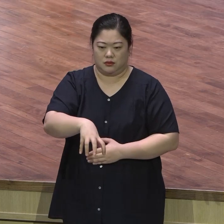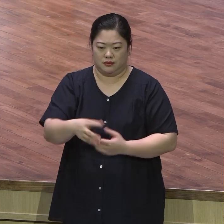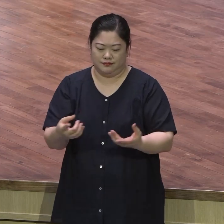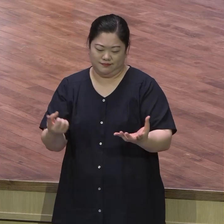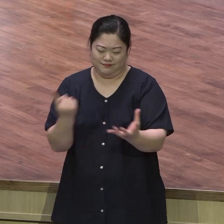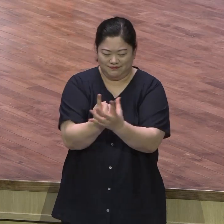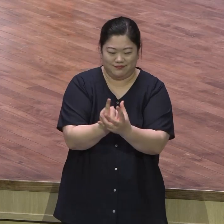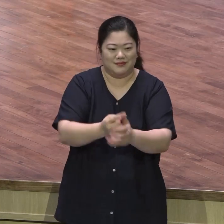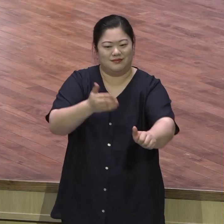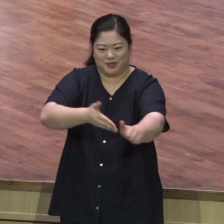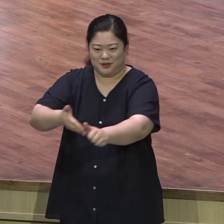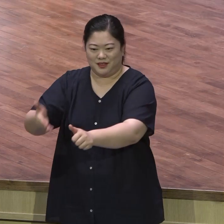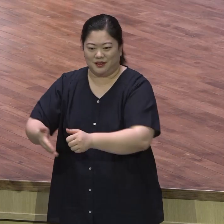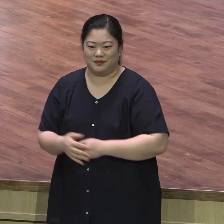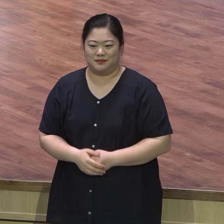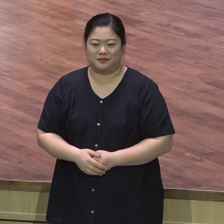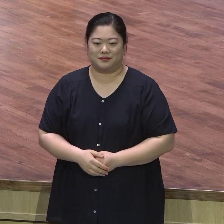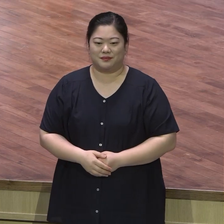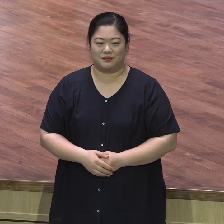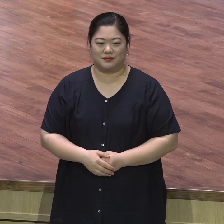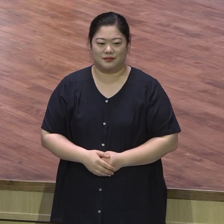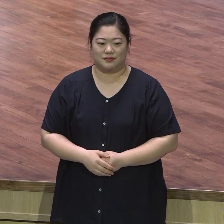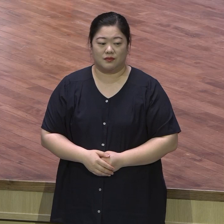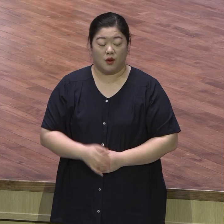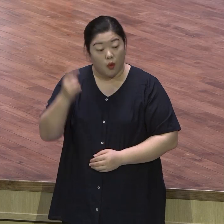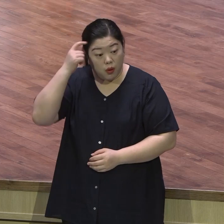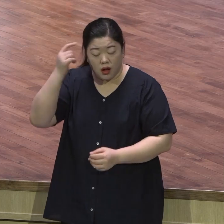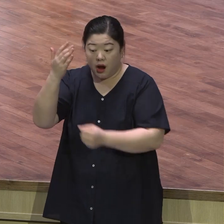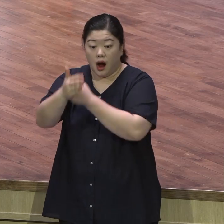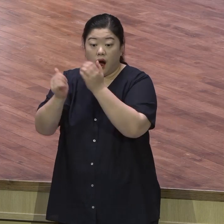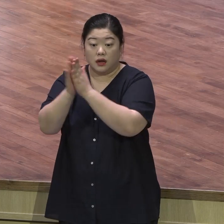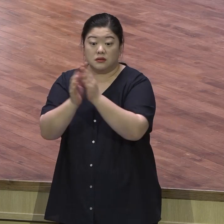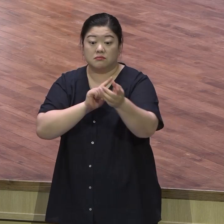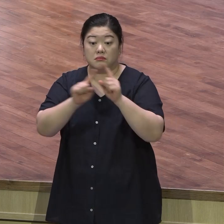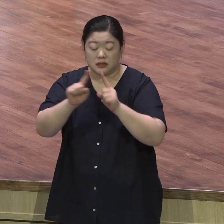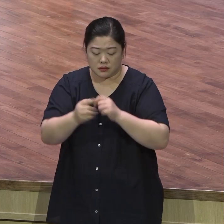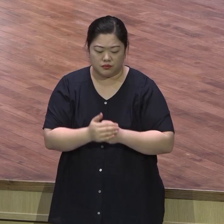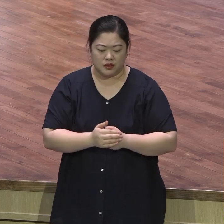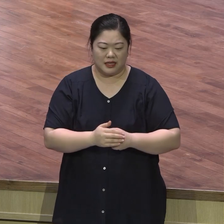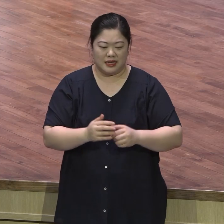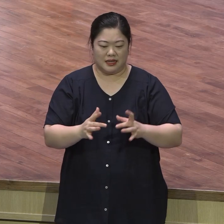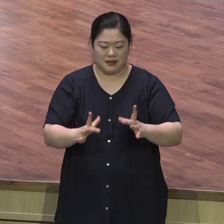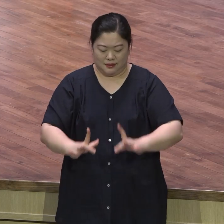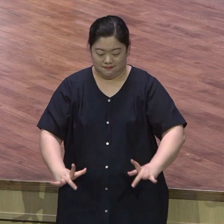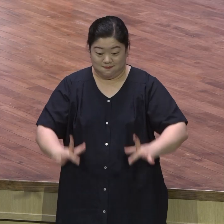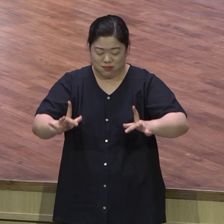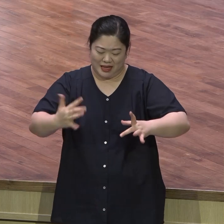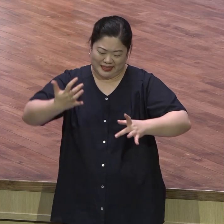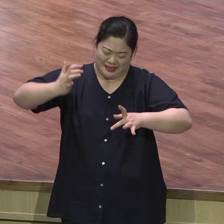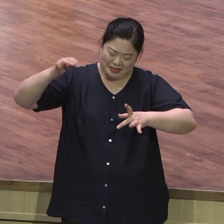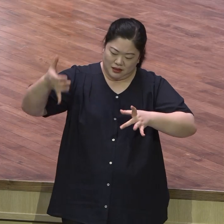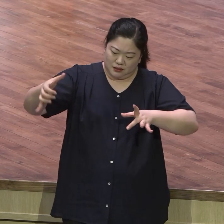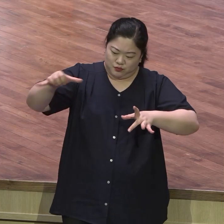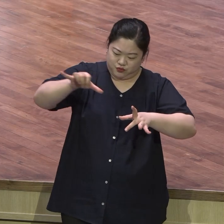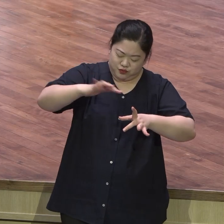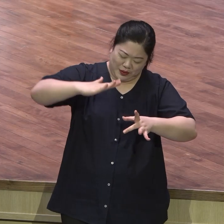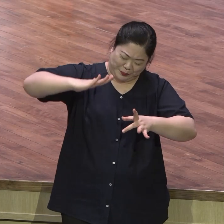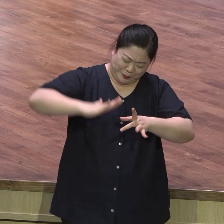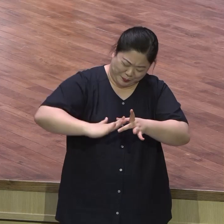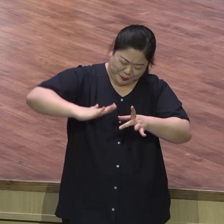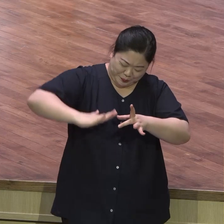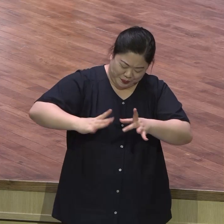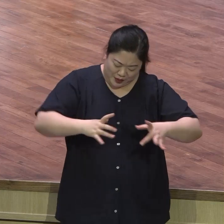그래서 누르고 흔들어 안겨주시는 하나님의 축복이